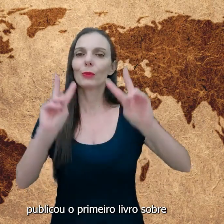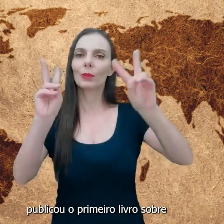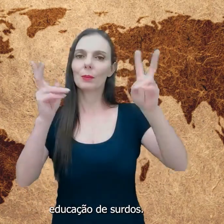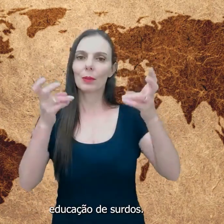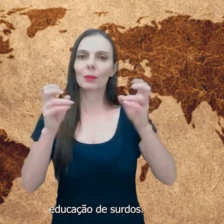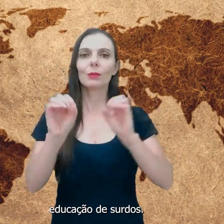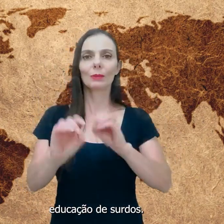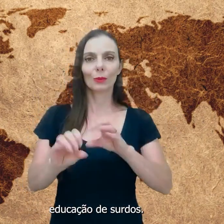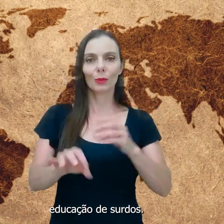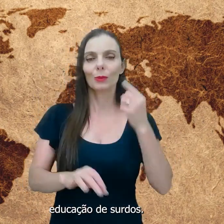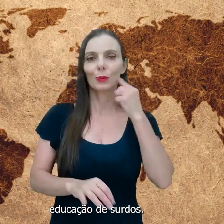sobre a educação de surdos.